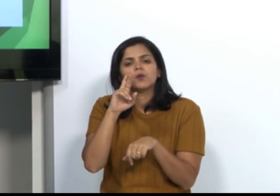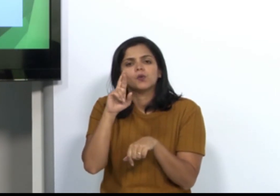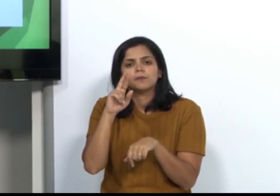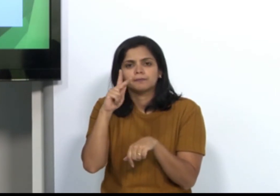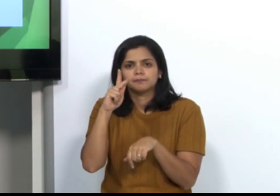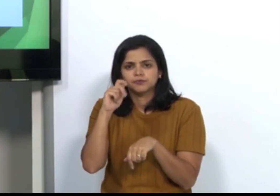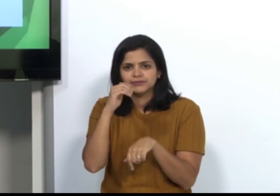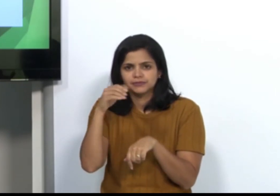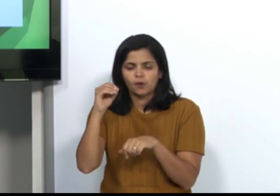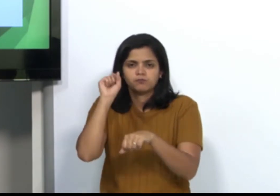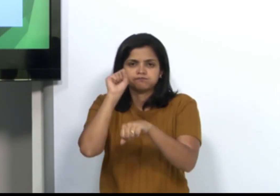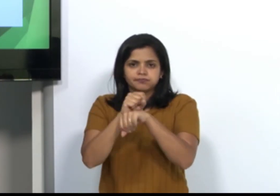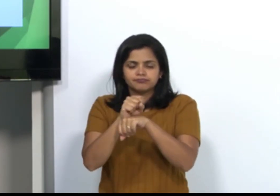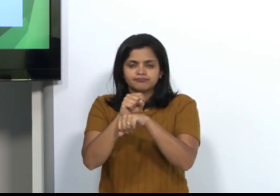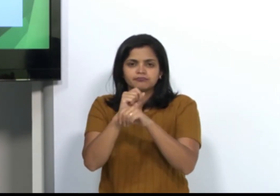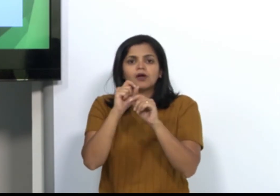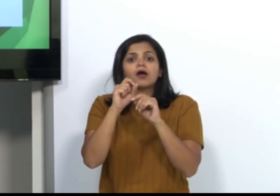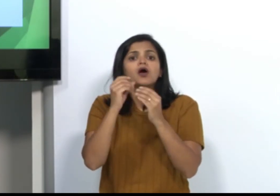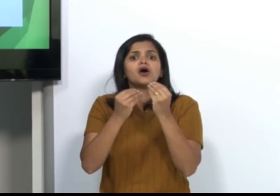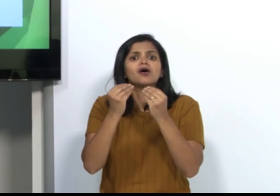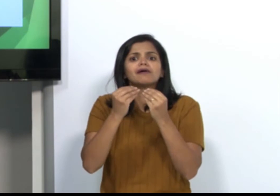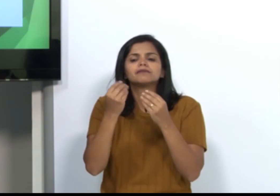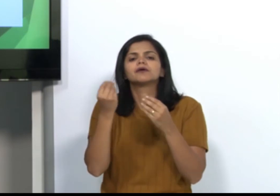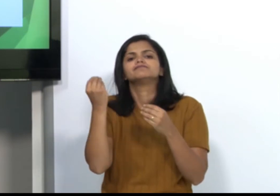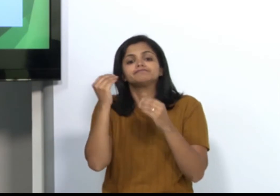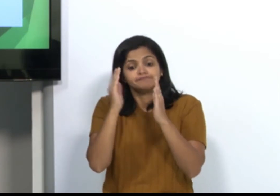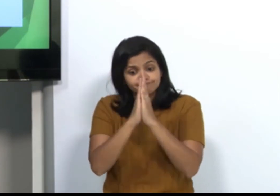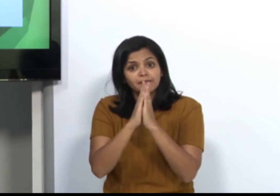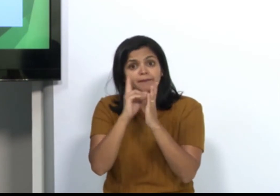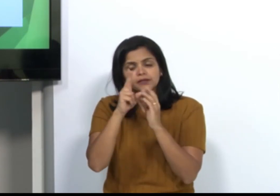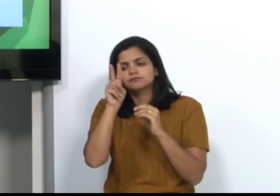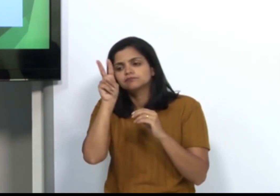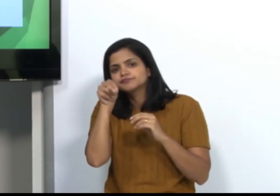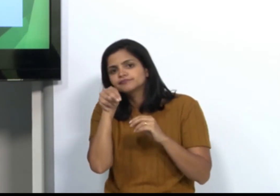Então há uma interrupção no sinal. Então eu coloco